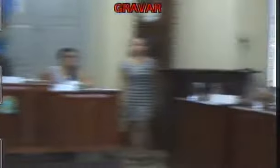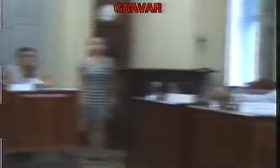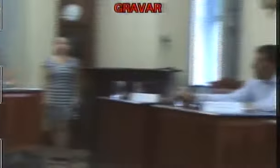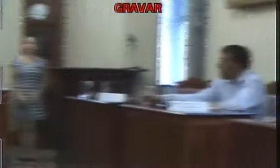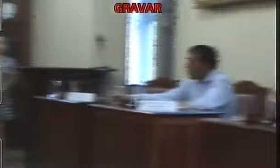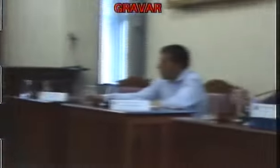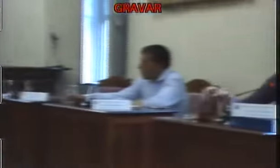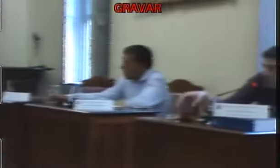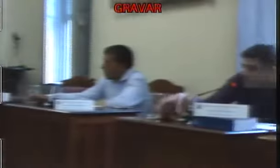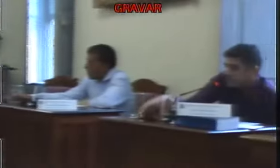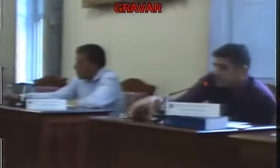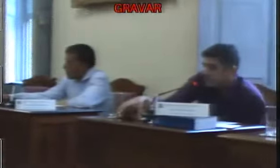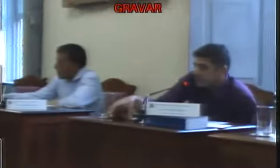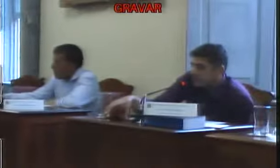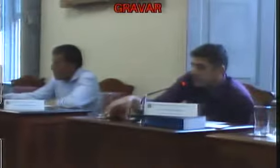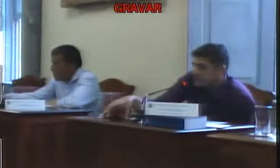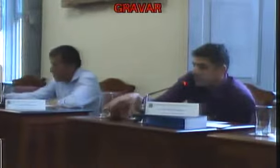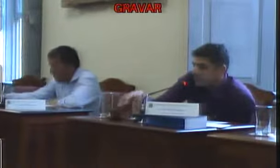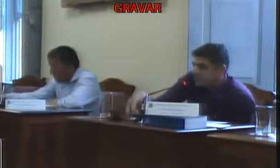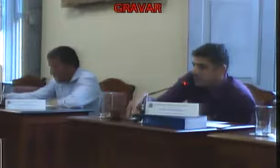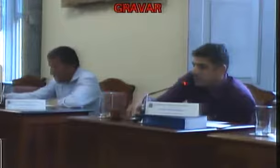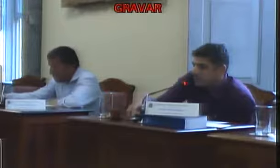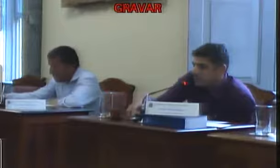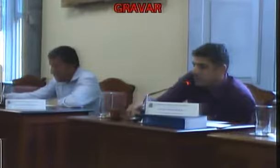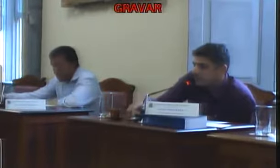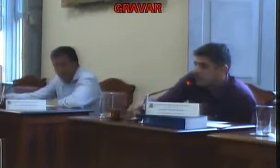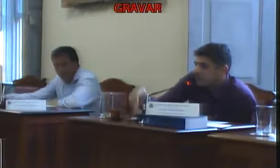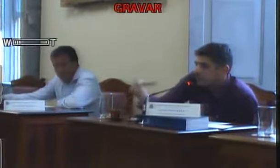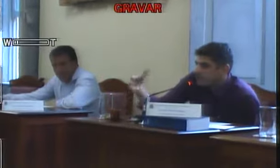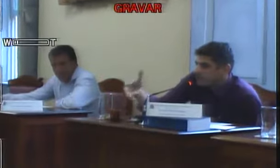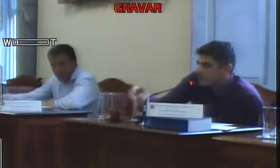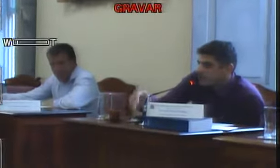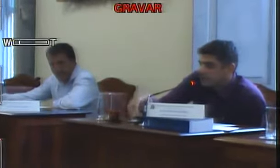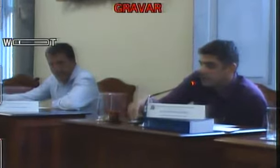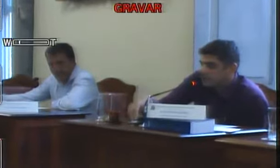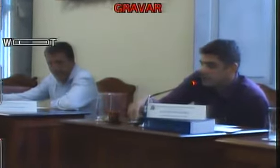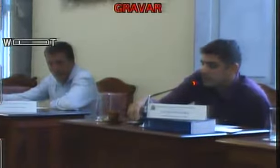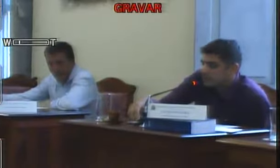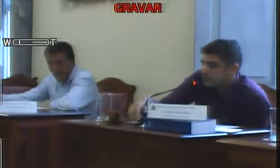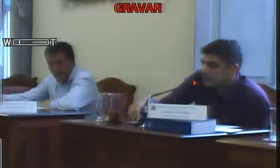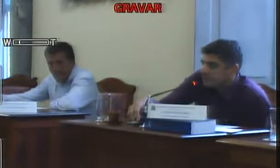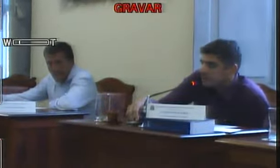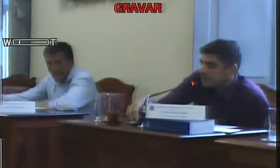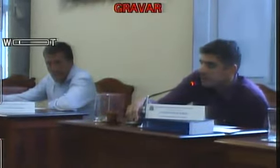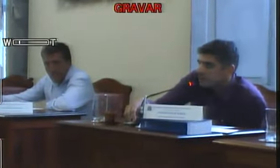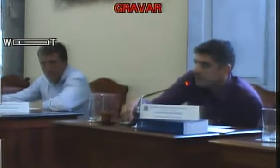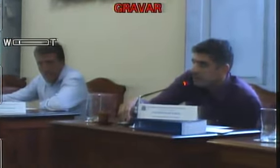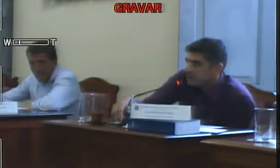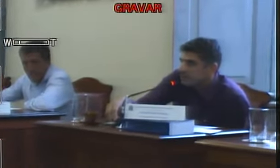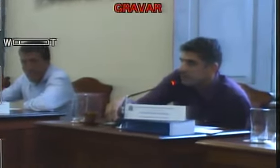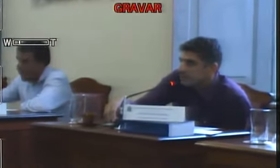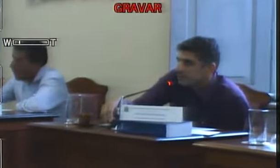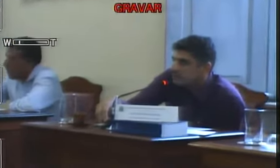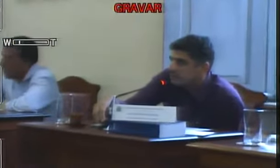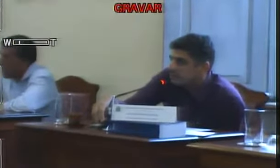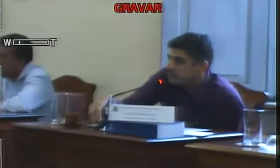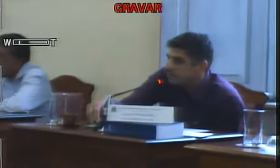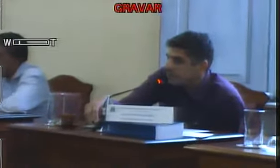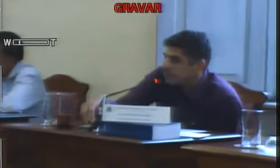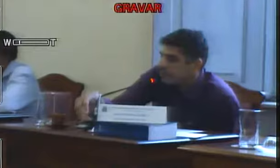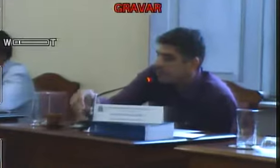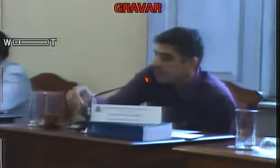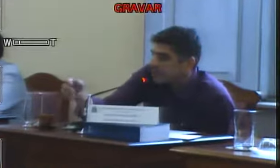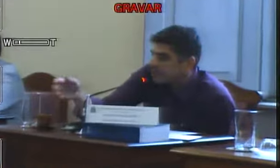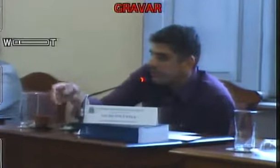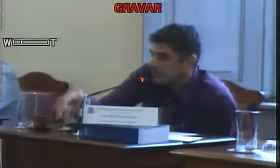vereador Silvio, esse projeto de lei, Silvio, eu vi ele já sendo aplicado em algumas outras cidades, e aí seria interessante depois